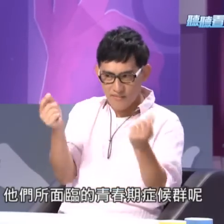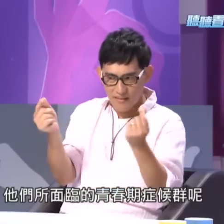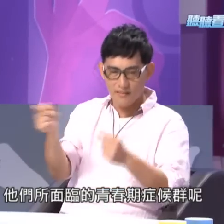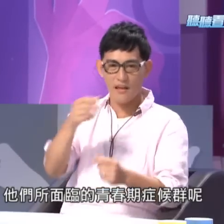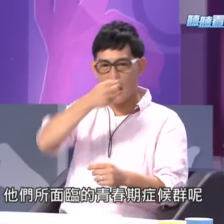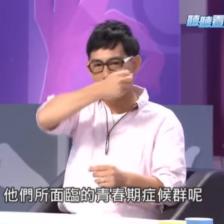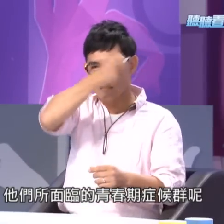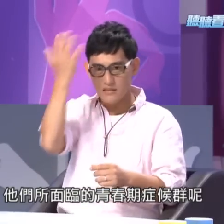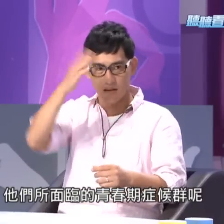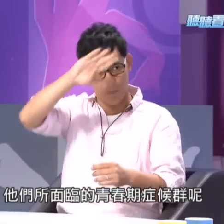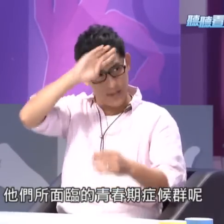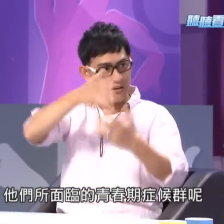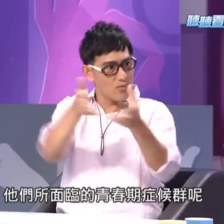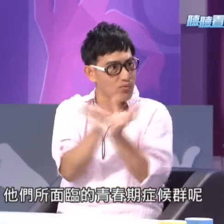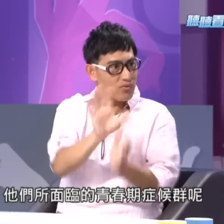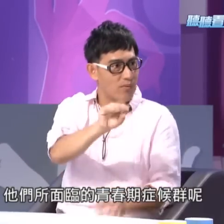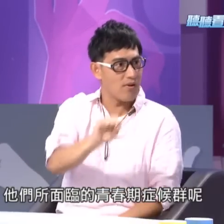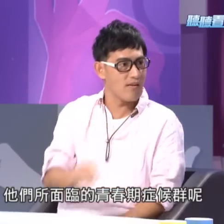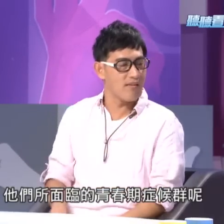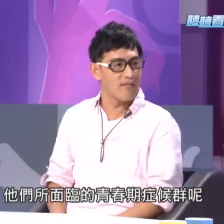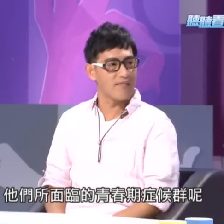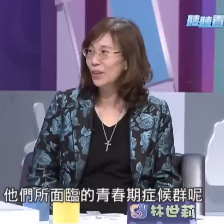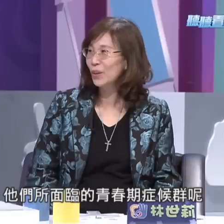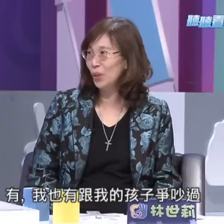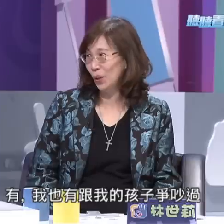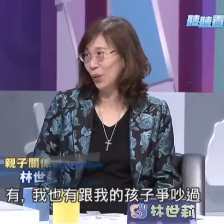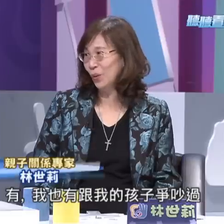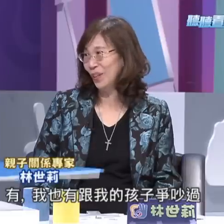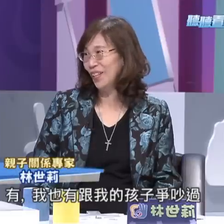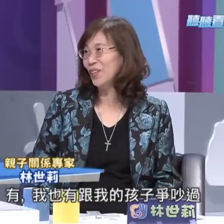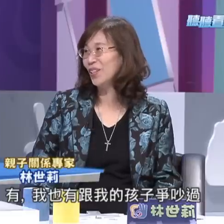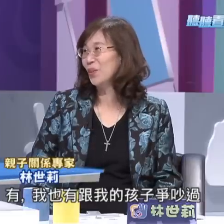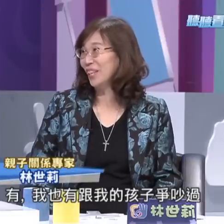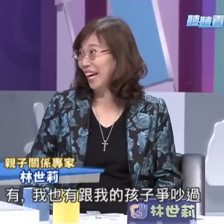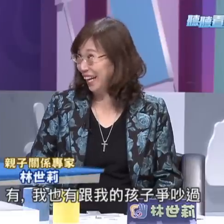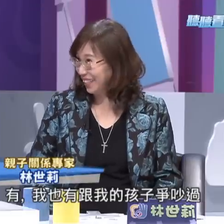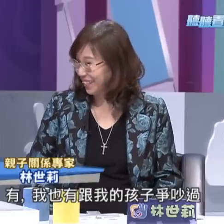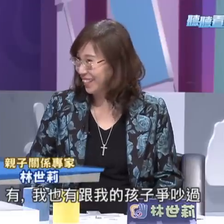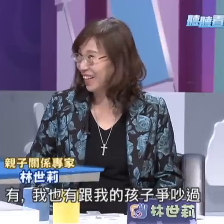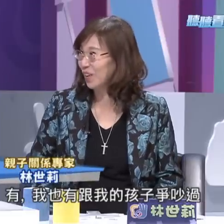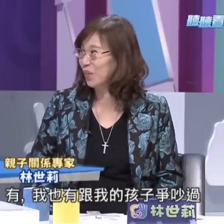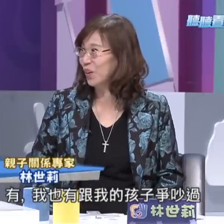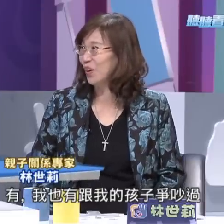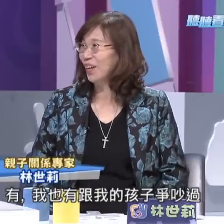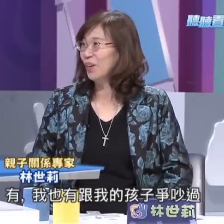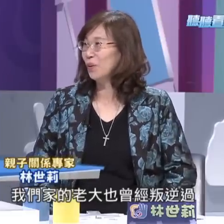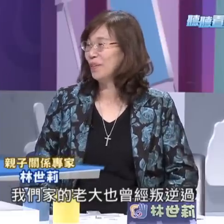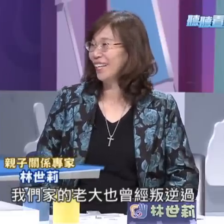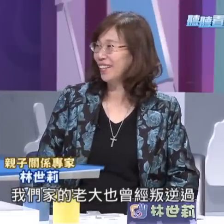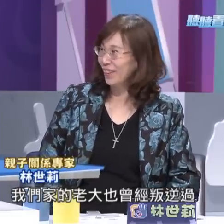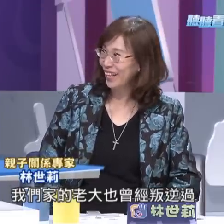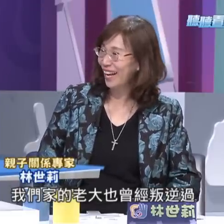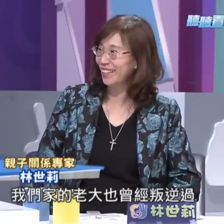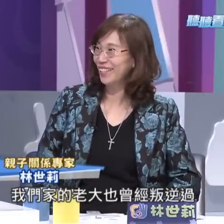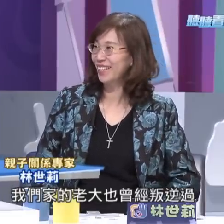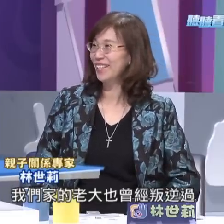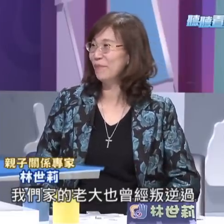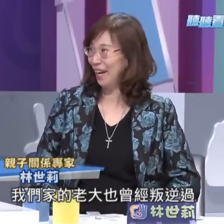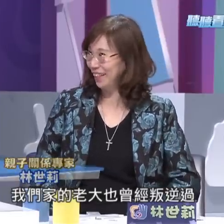的青春期症候群呢？ 有，我也有跟我的孩子争吵过。我们家的老大也曾经叛逆